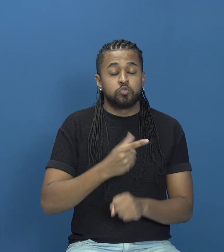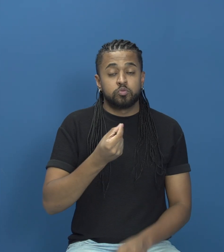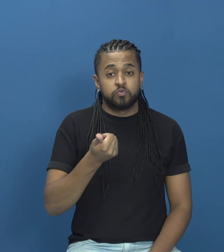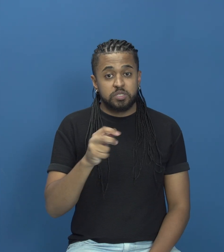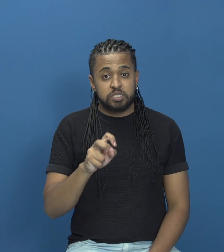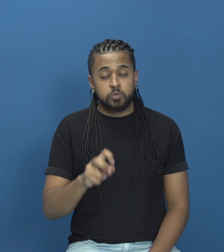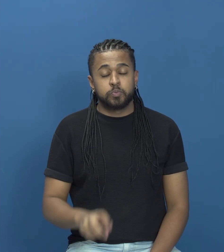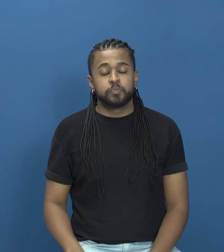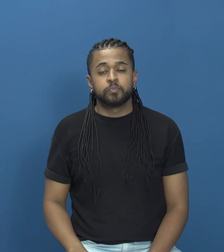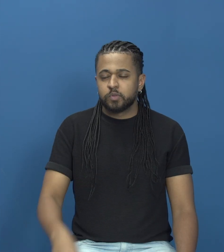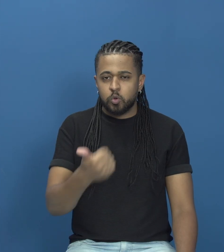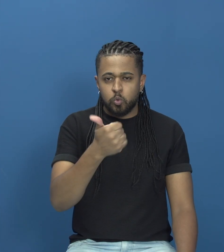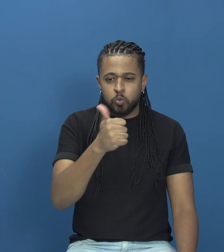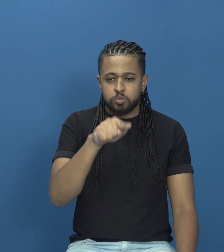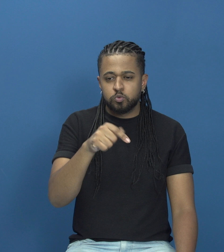2025.